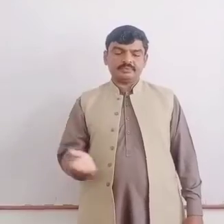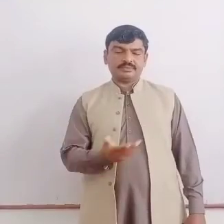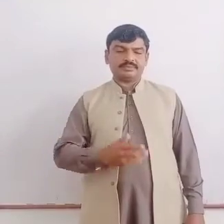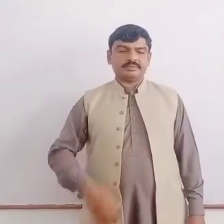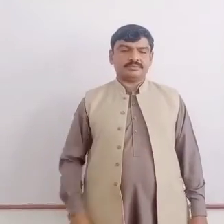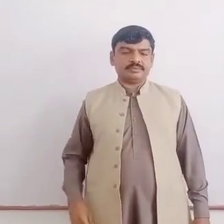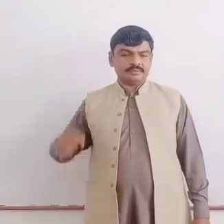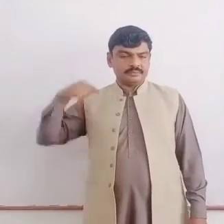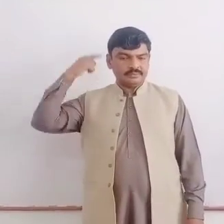रोजी,